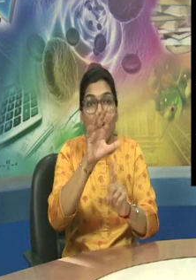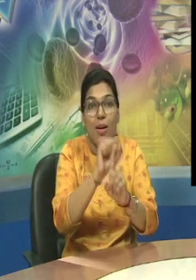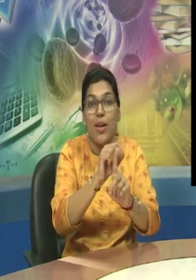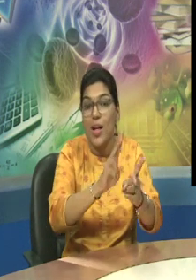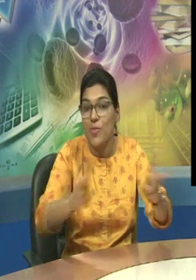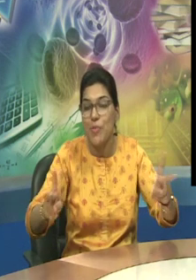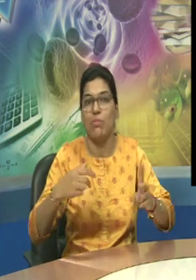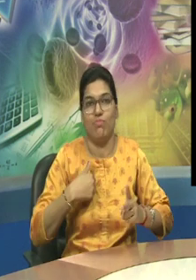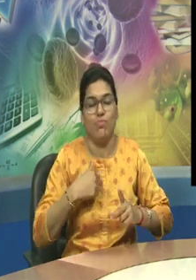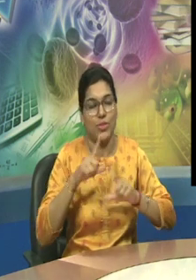गहराई है।